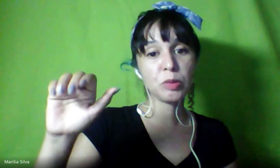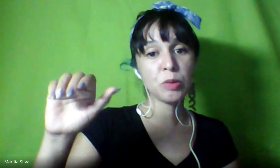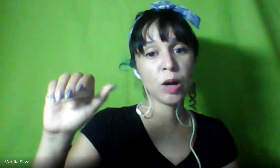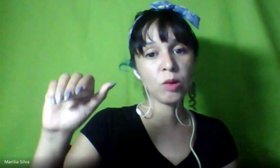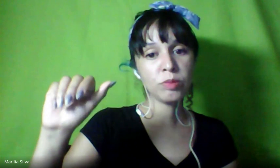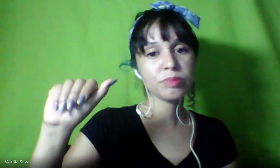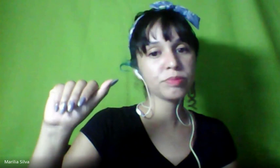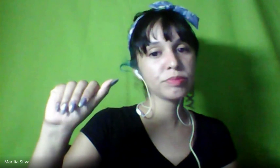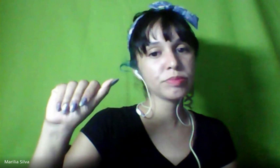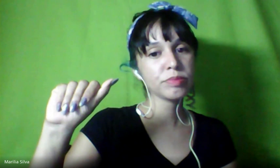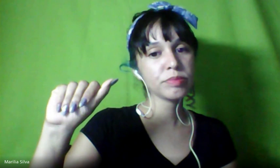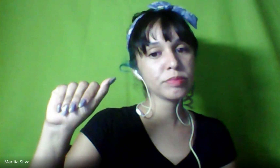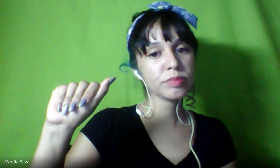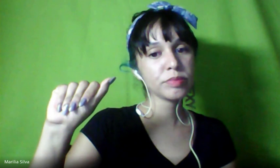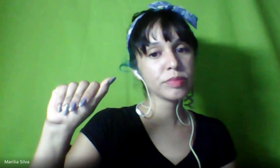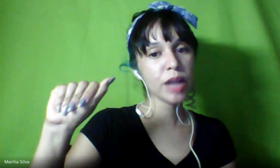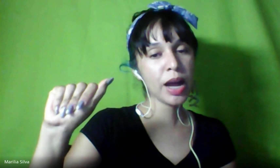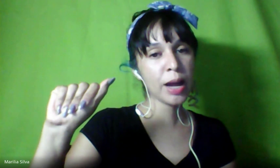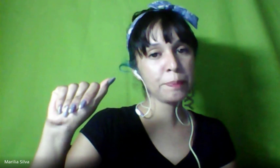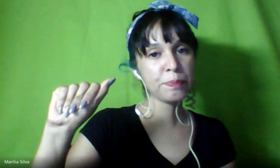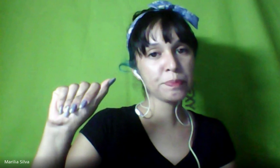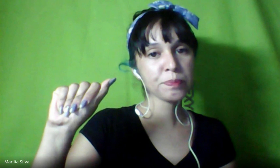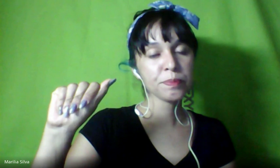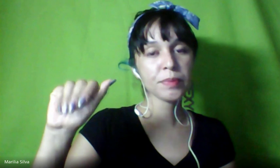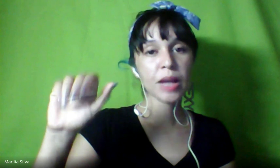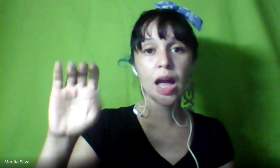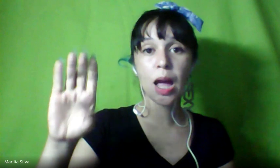Alfabeto manual. A,